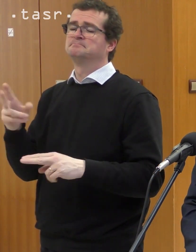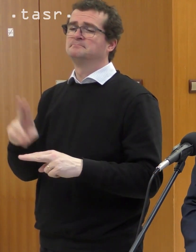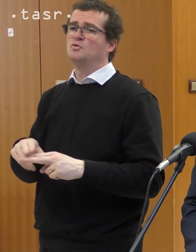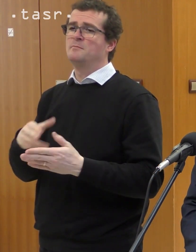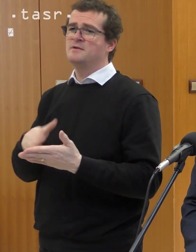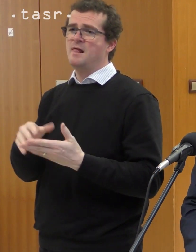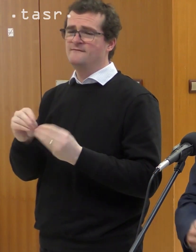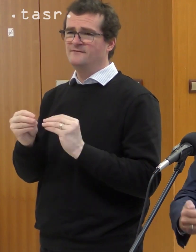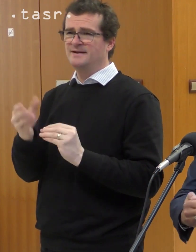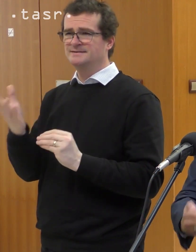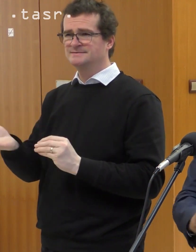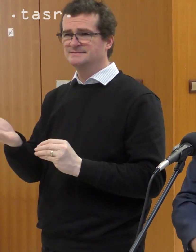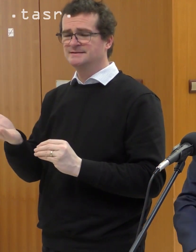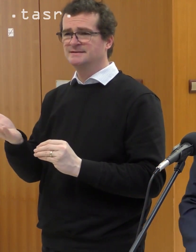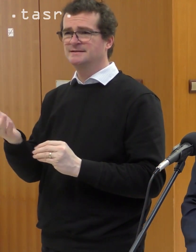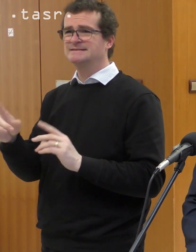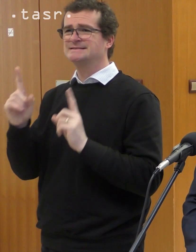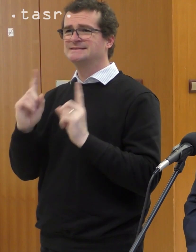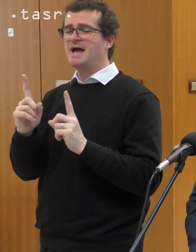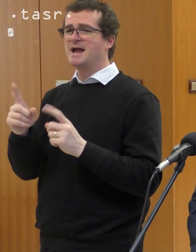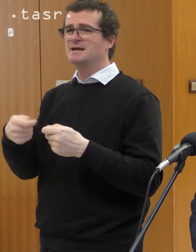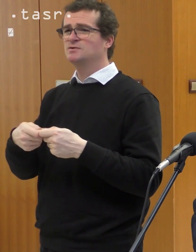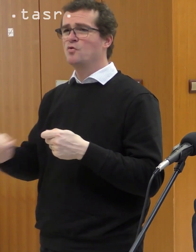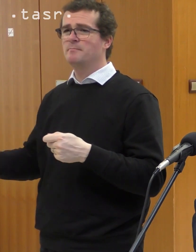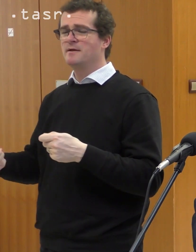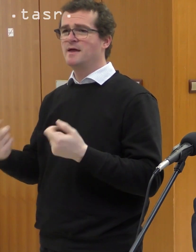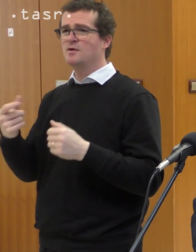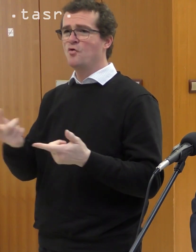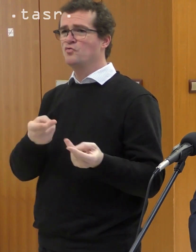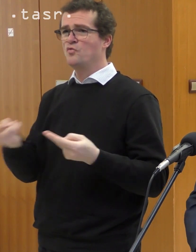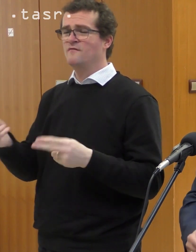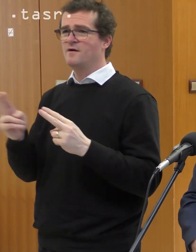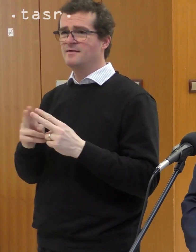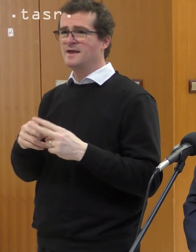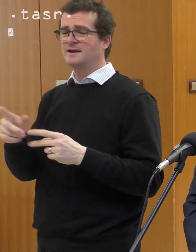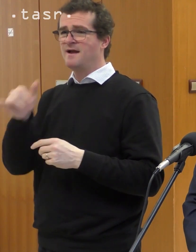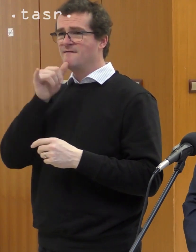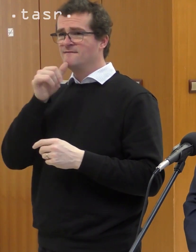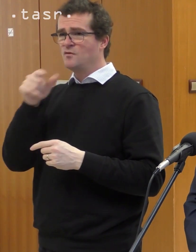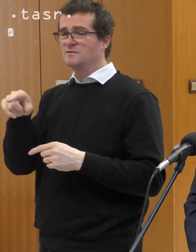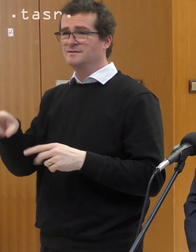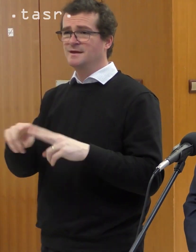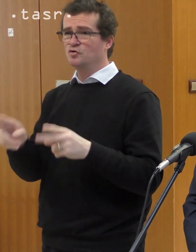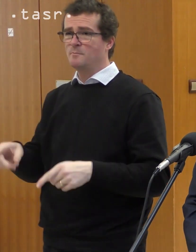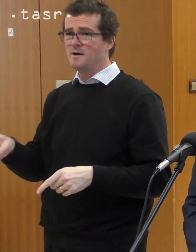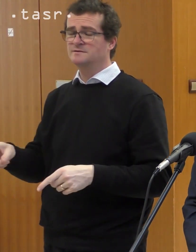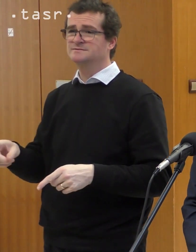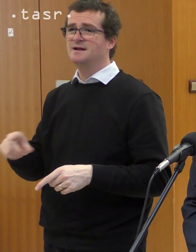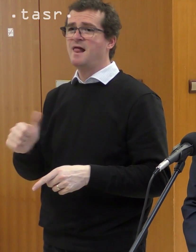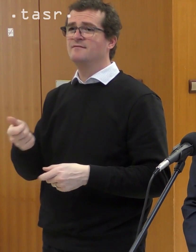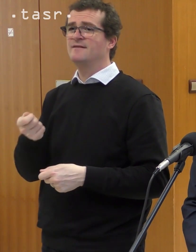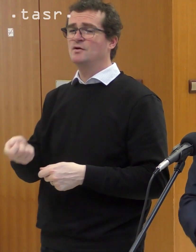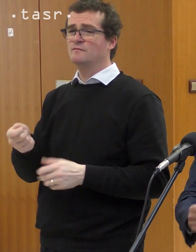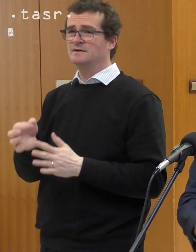Ďalšie nástroje v zmysle zákaz odpájania od dodávok energie a vody týchto domácností najmä počas